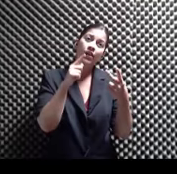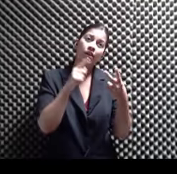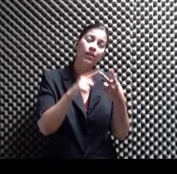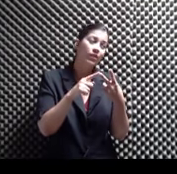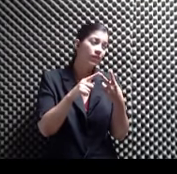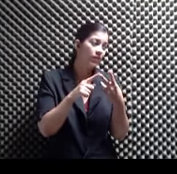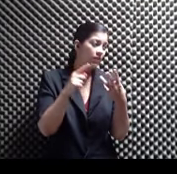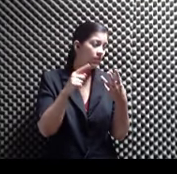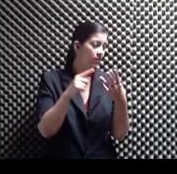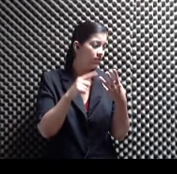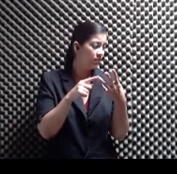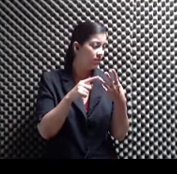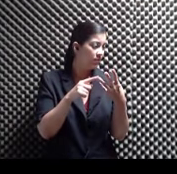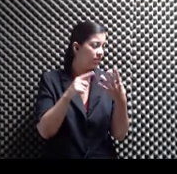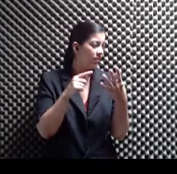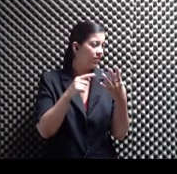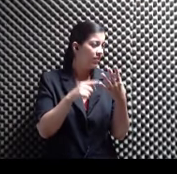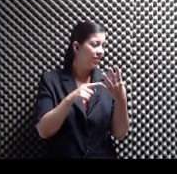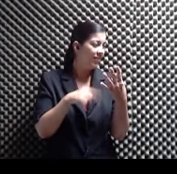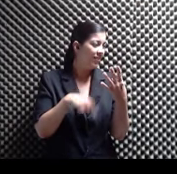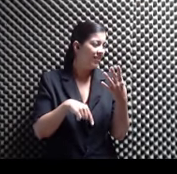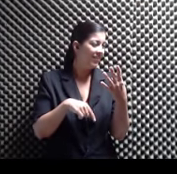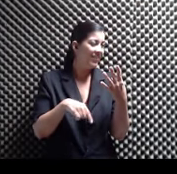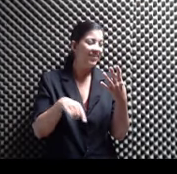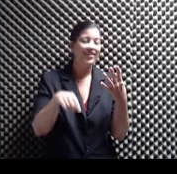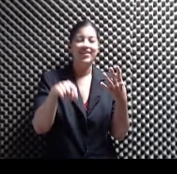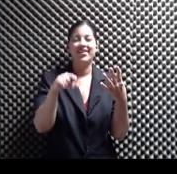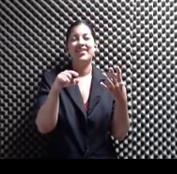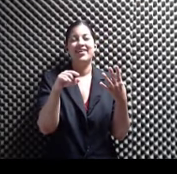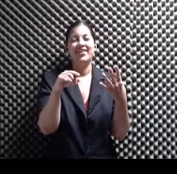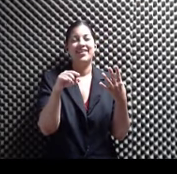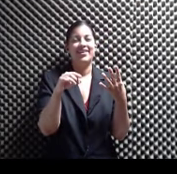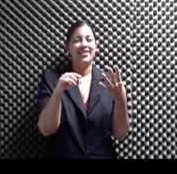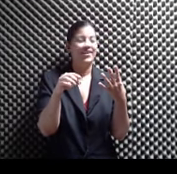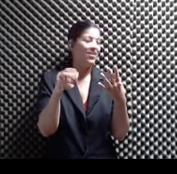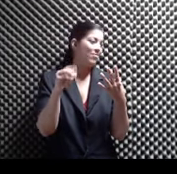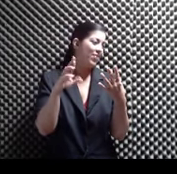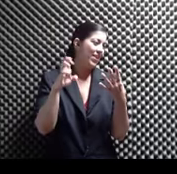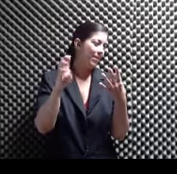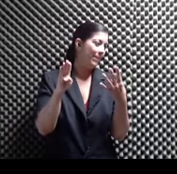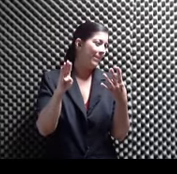Villarini, Julio Morales. Con calma porque iban muchos.